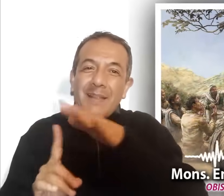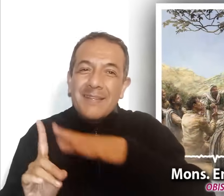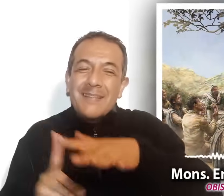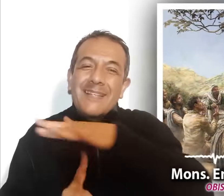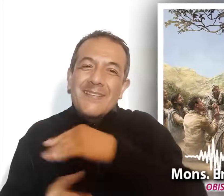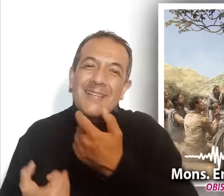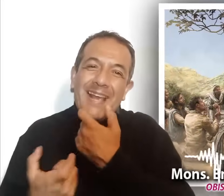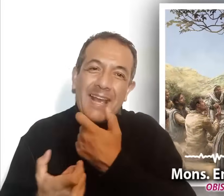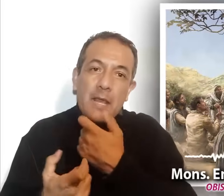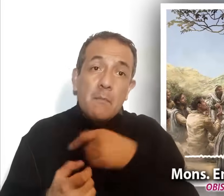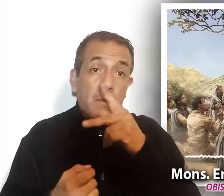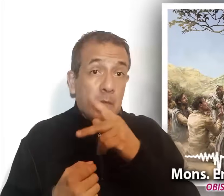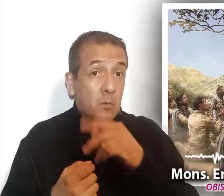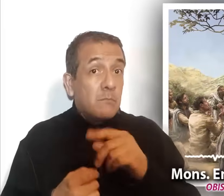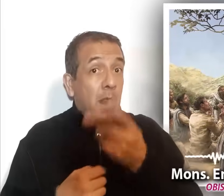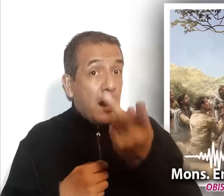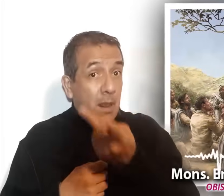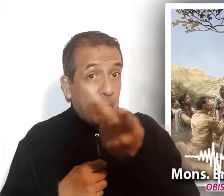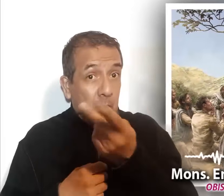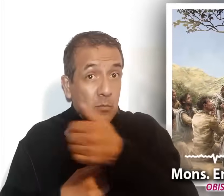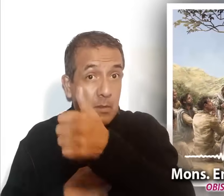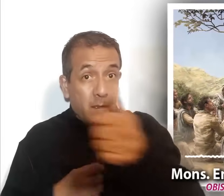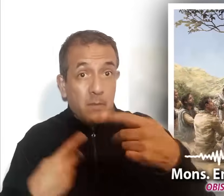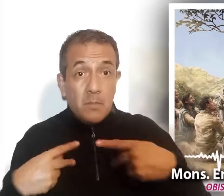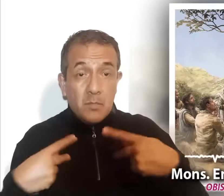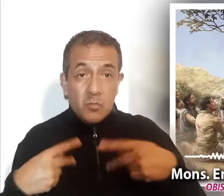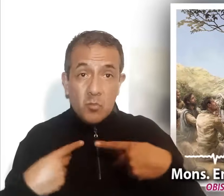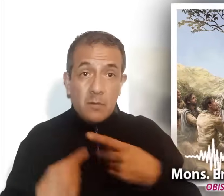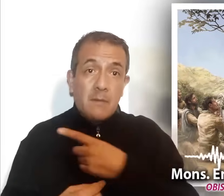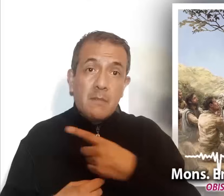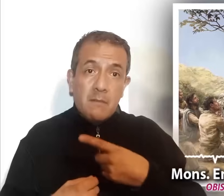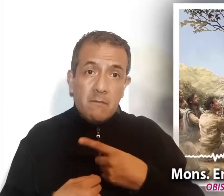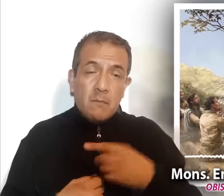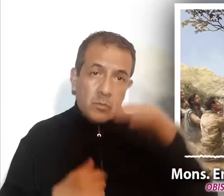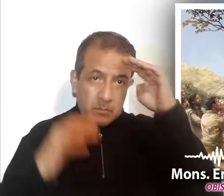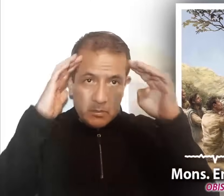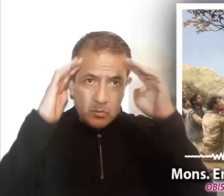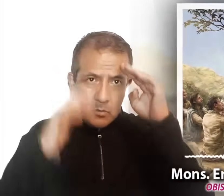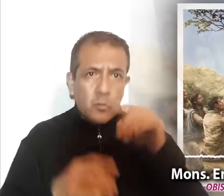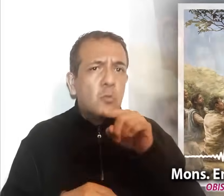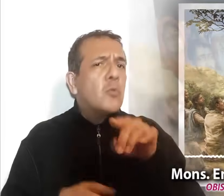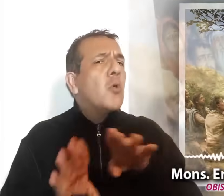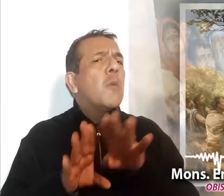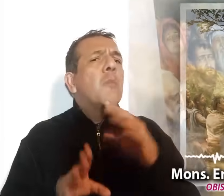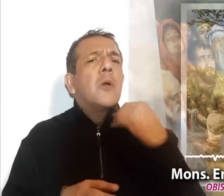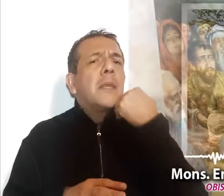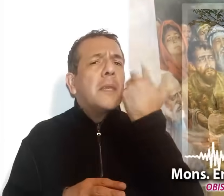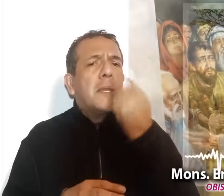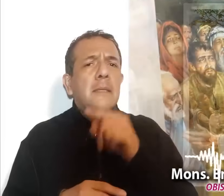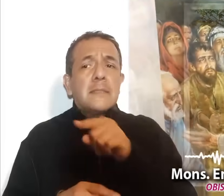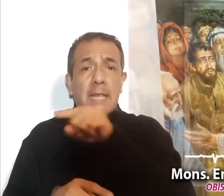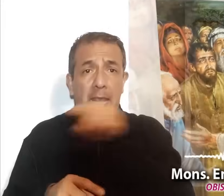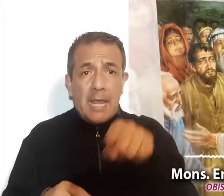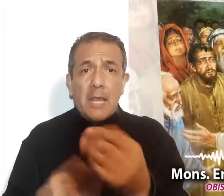Pero la pregunta queda ahí para cada uno de nosotros. ¿Cómo quisieras tú que te trataran?